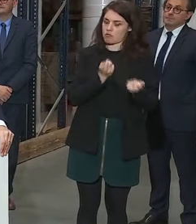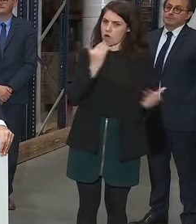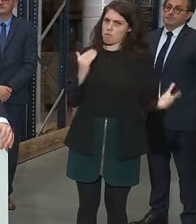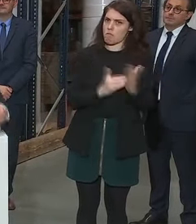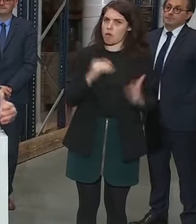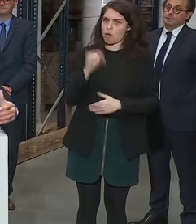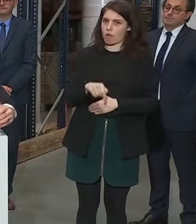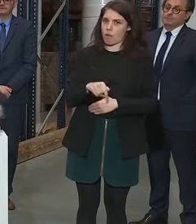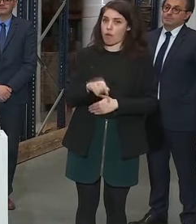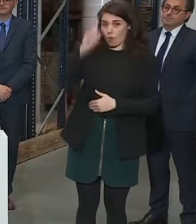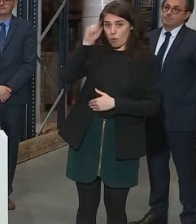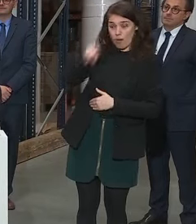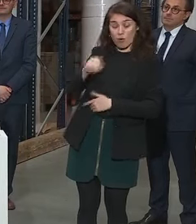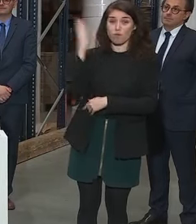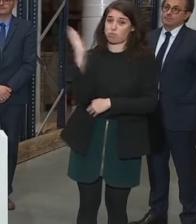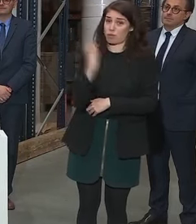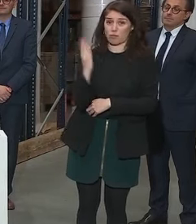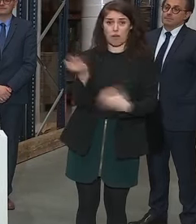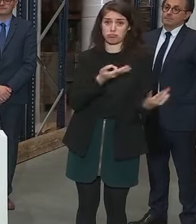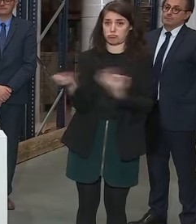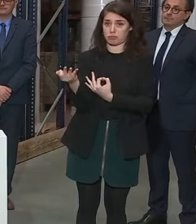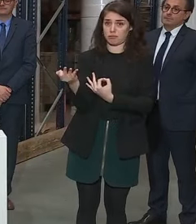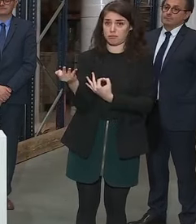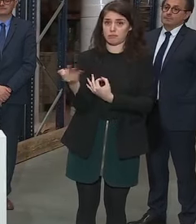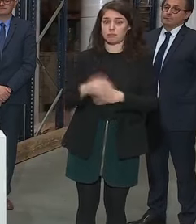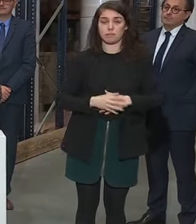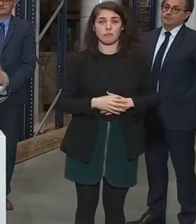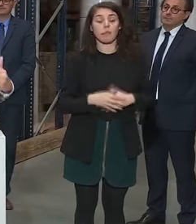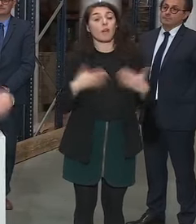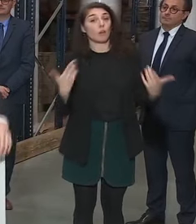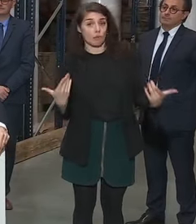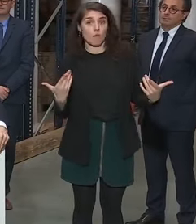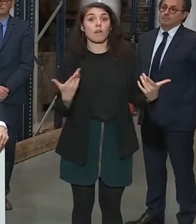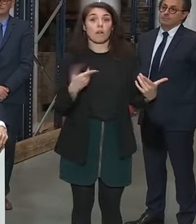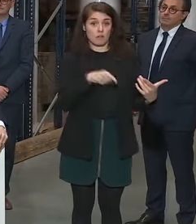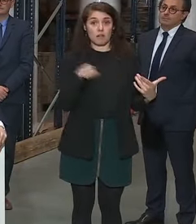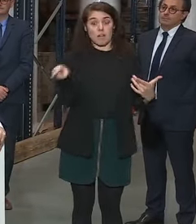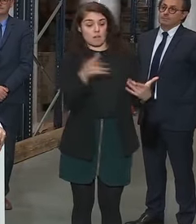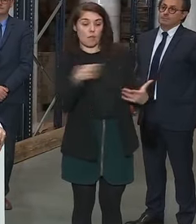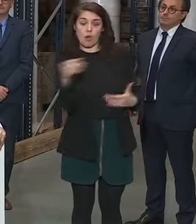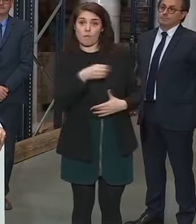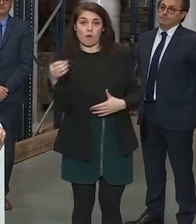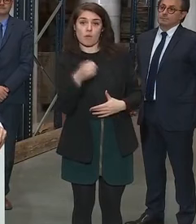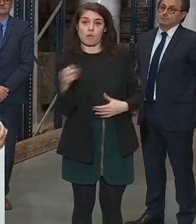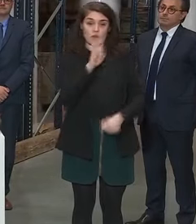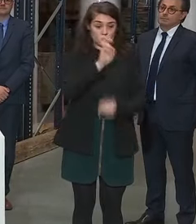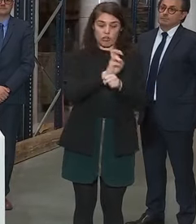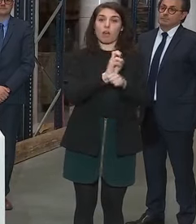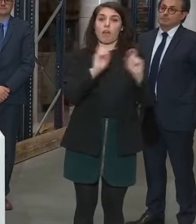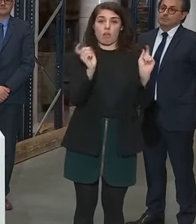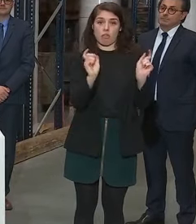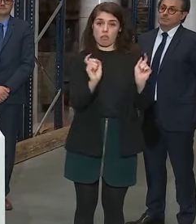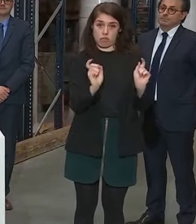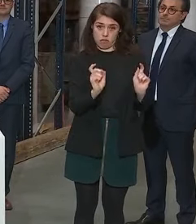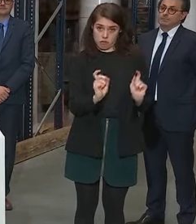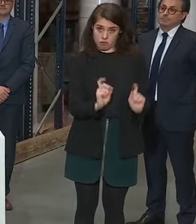les soignants qui sont les plus exposés au virus. Les déstockages se font chaque semaine et